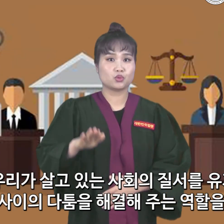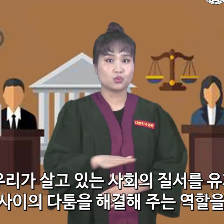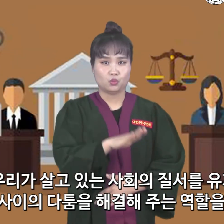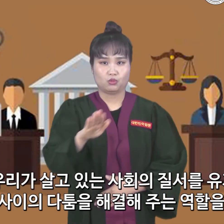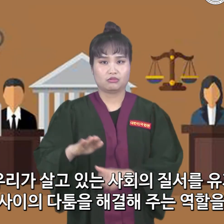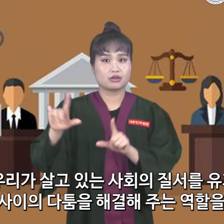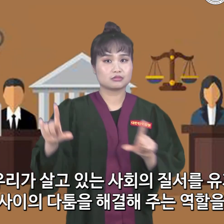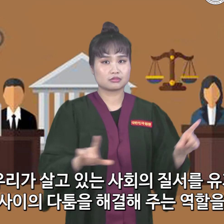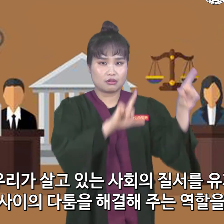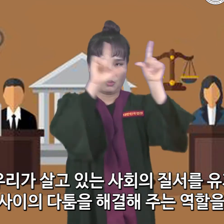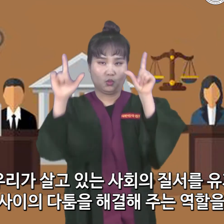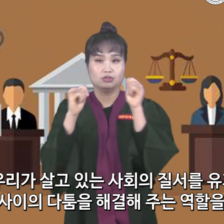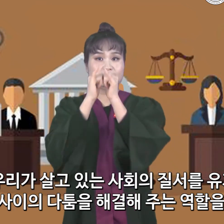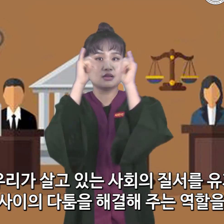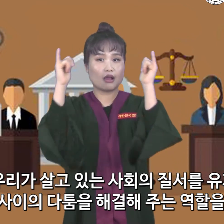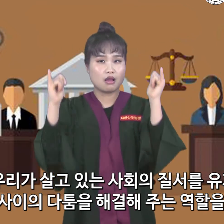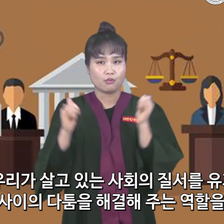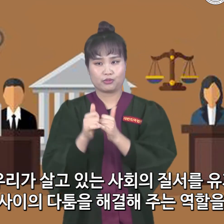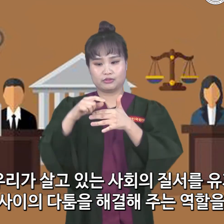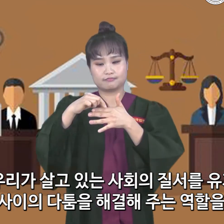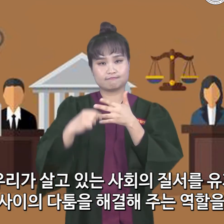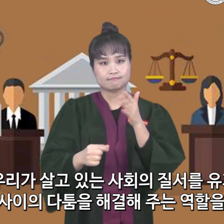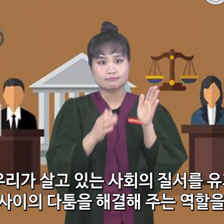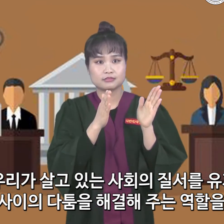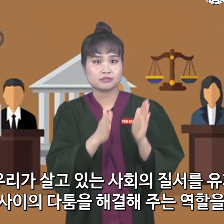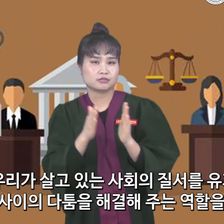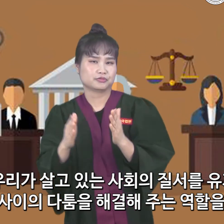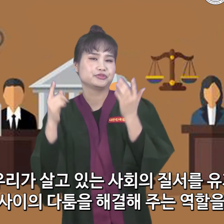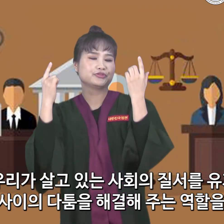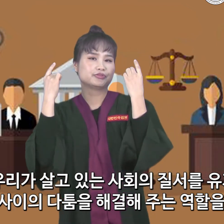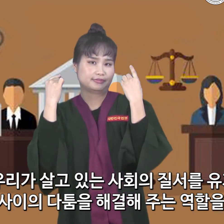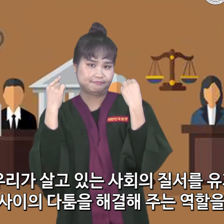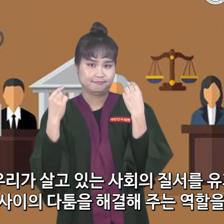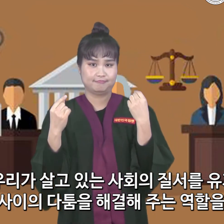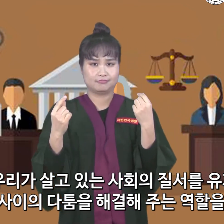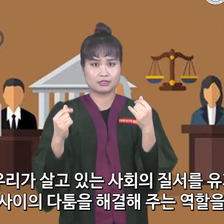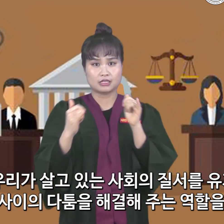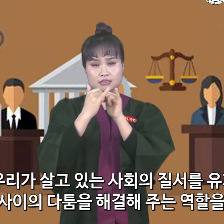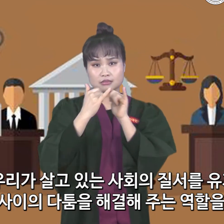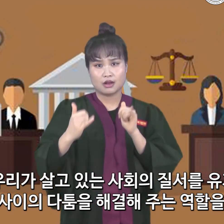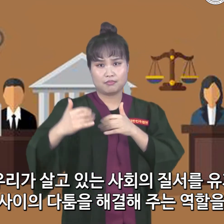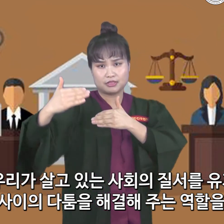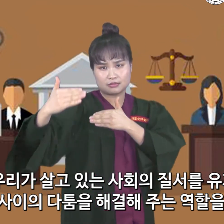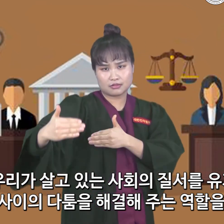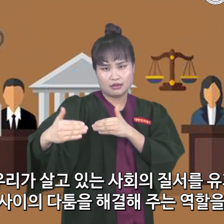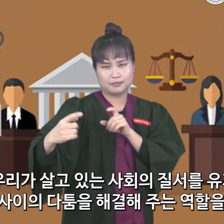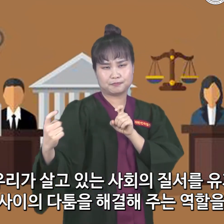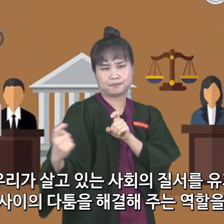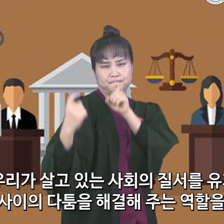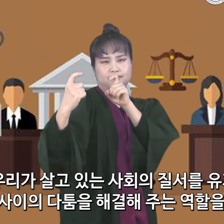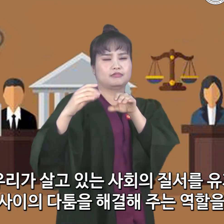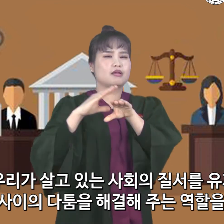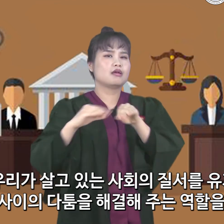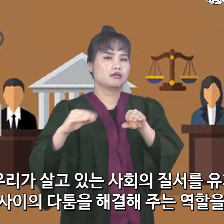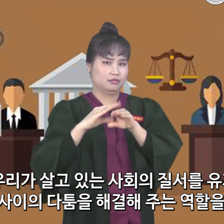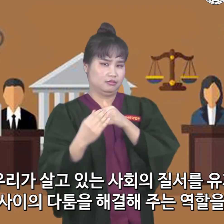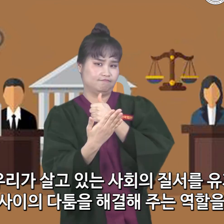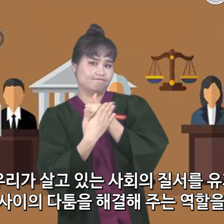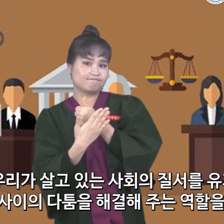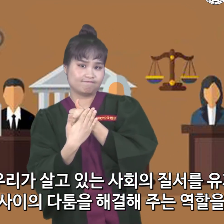법은 우리가 살고 있는 사회의 질서를 유지하고 사람들 사이의 다툼을 해결해주는 역할을 합니다.